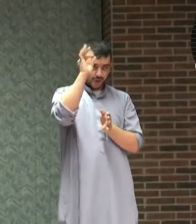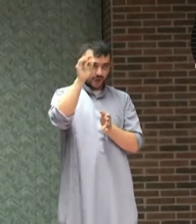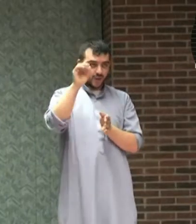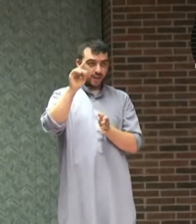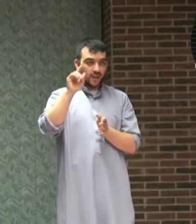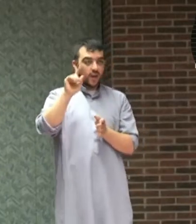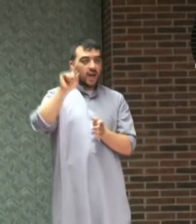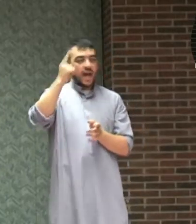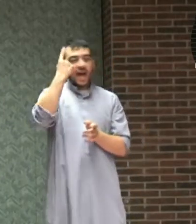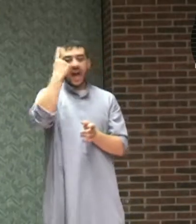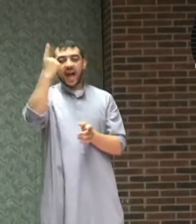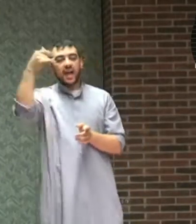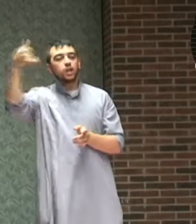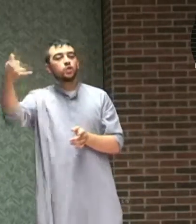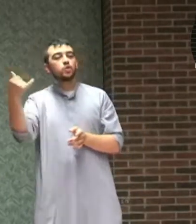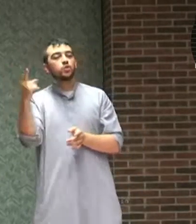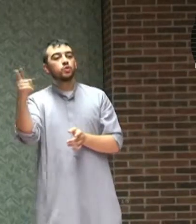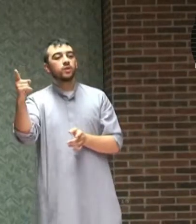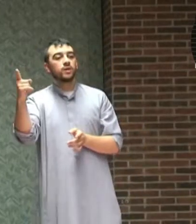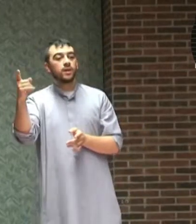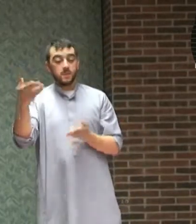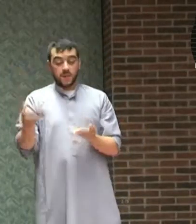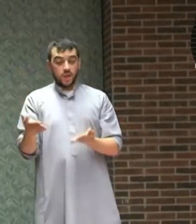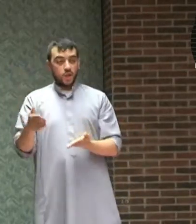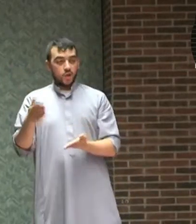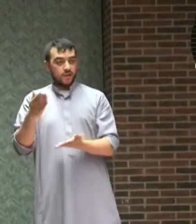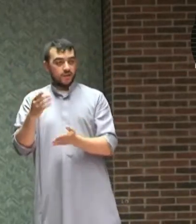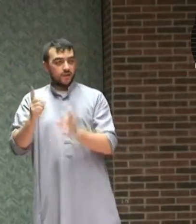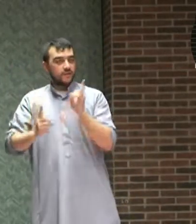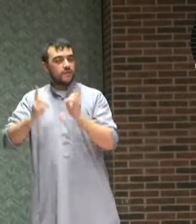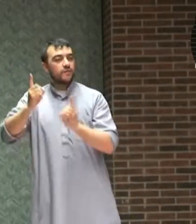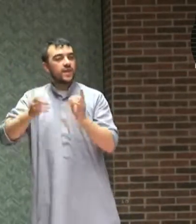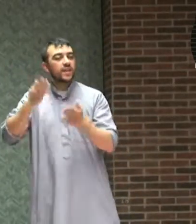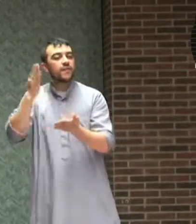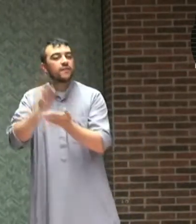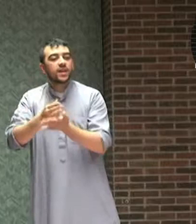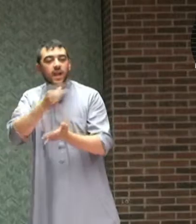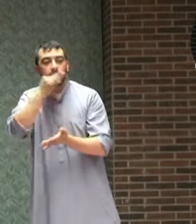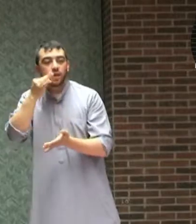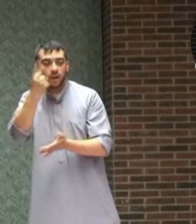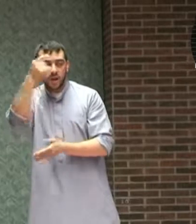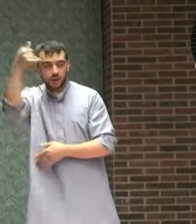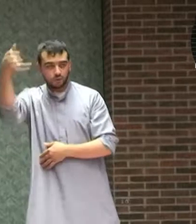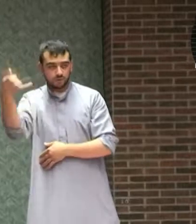seulement un jour c'est pour Eid al-Fitr et trois jours c'est pour Eid al-Adha.